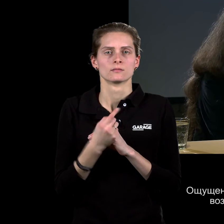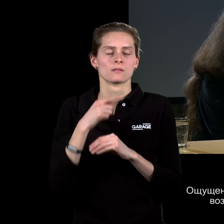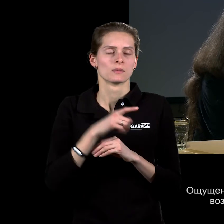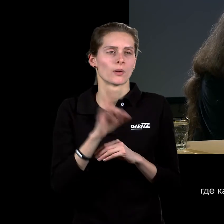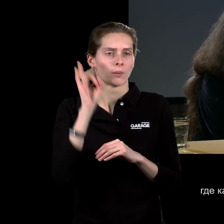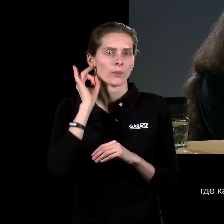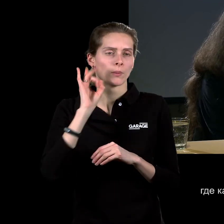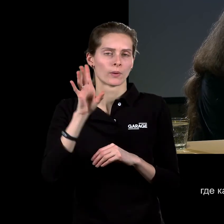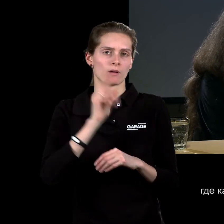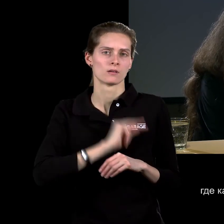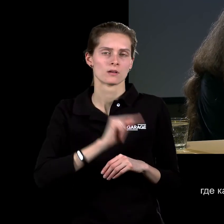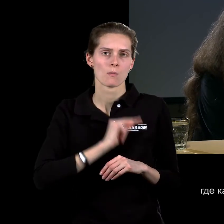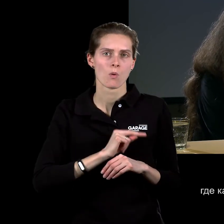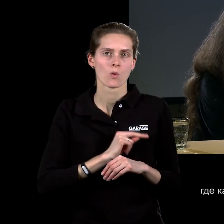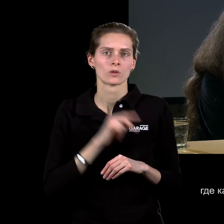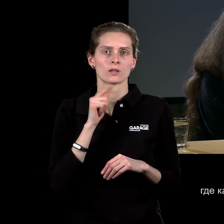ее работ,